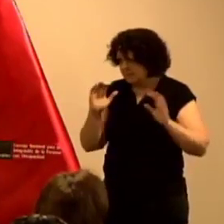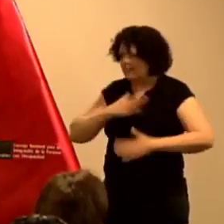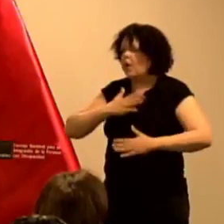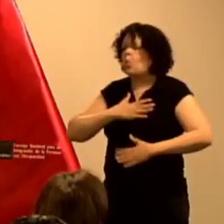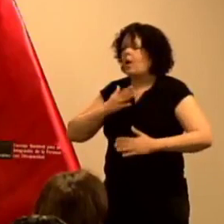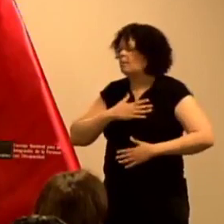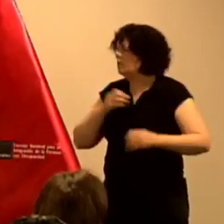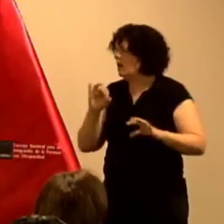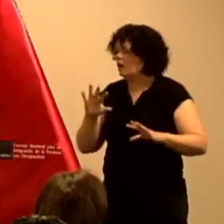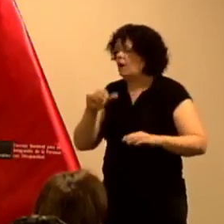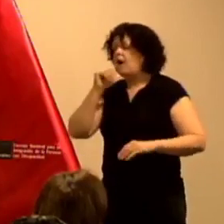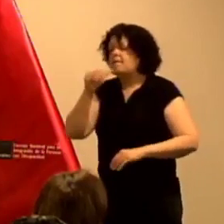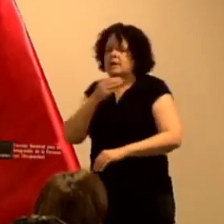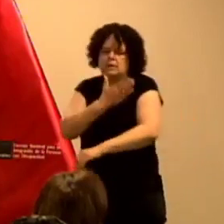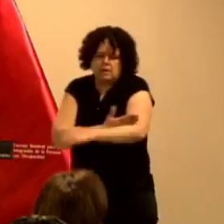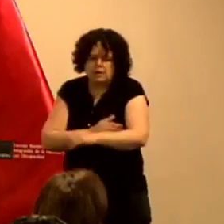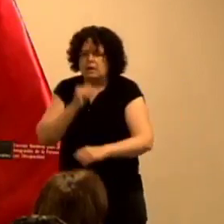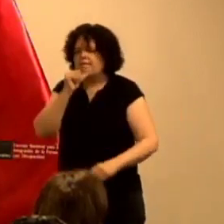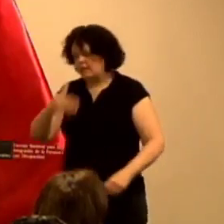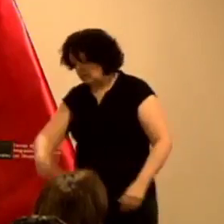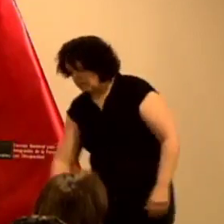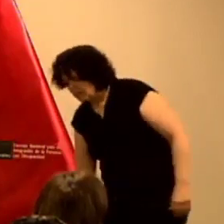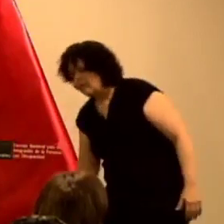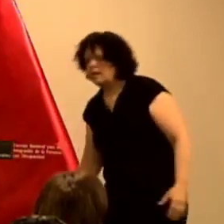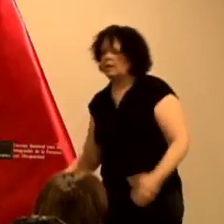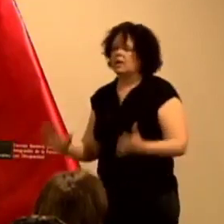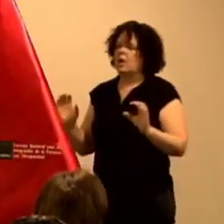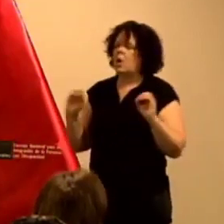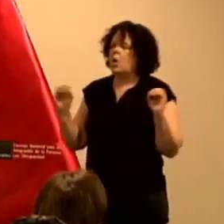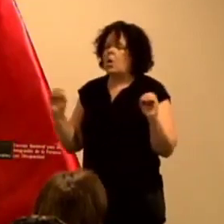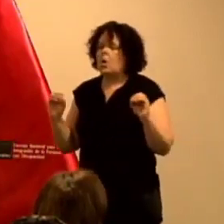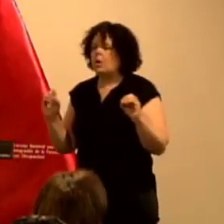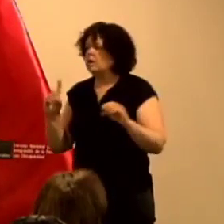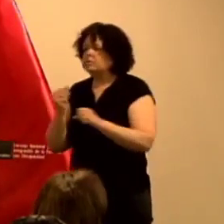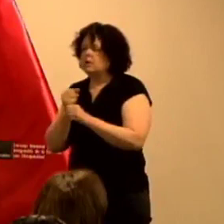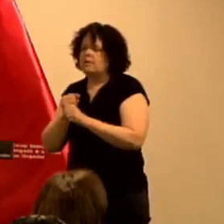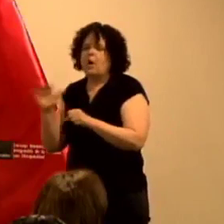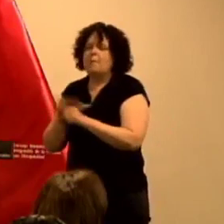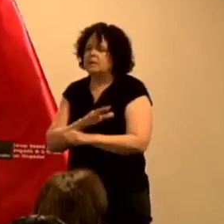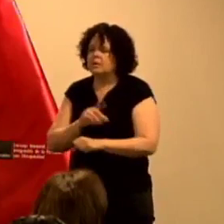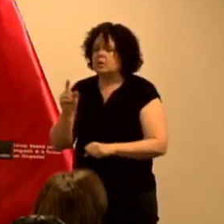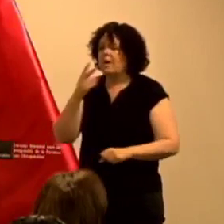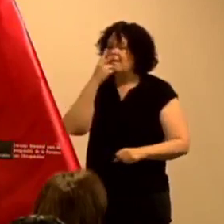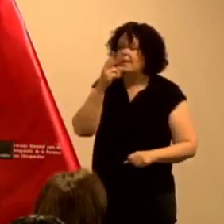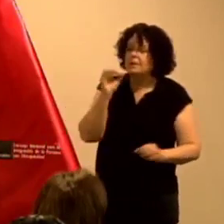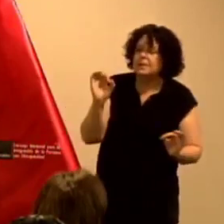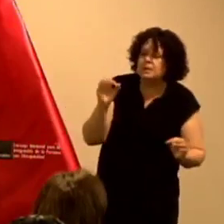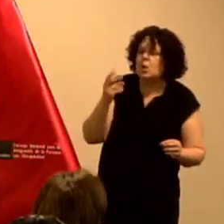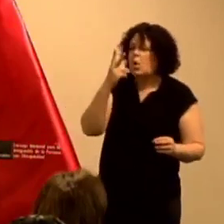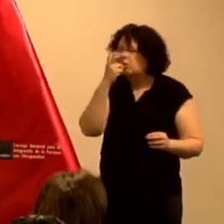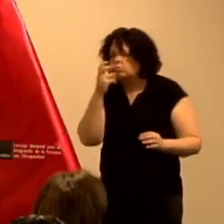del cuerpo, les falta un brazo, una pierna, etcétera, o temas de funcionamiento, no ve bien o no ve,